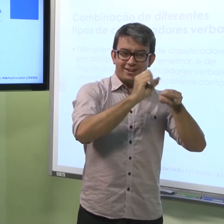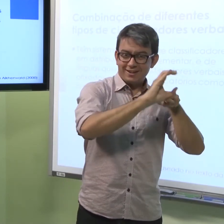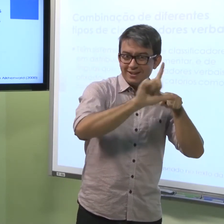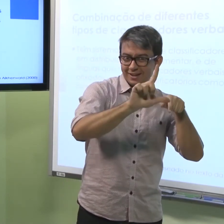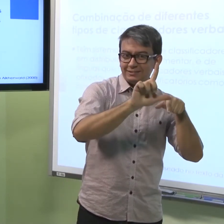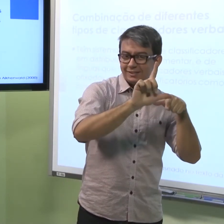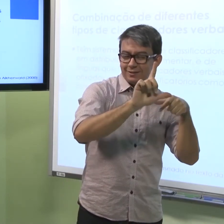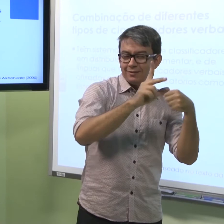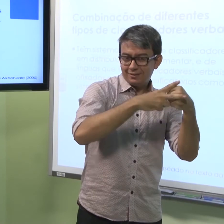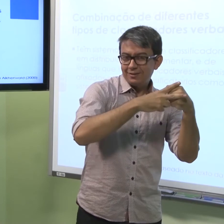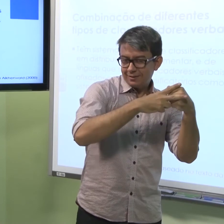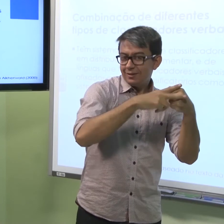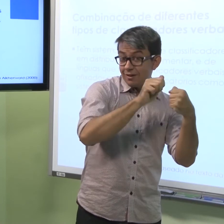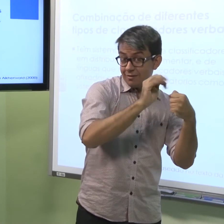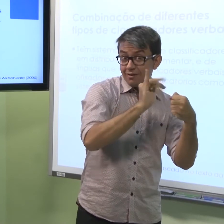classificadores afixados.